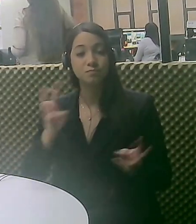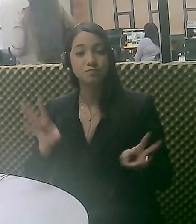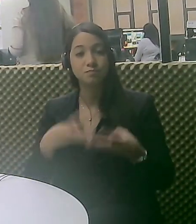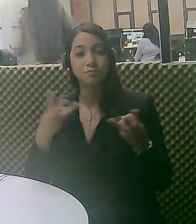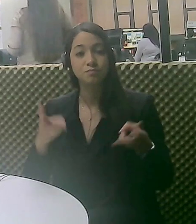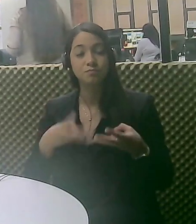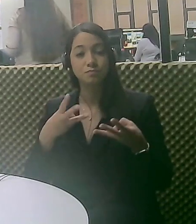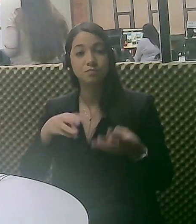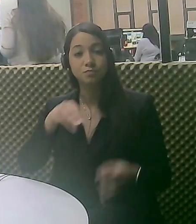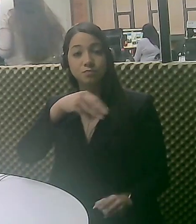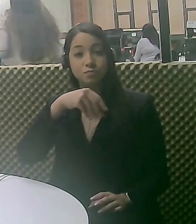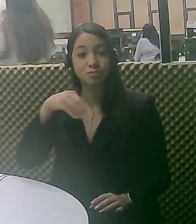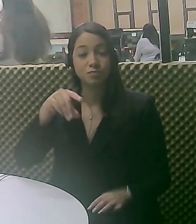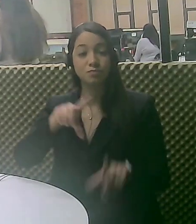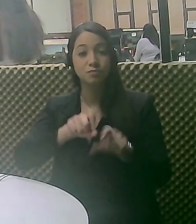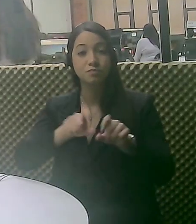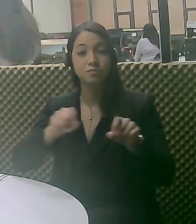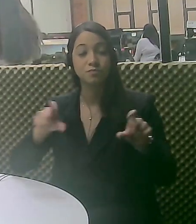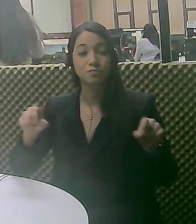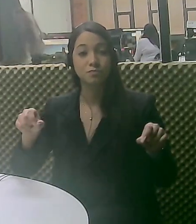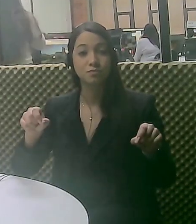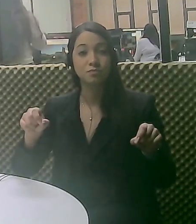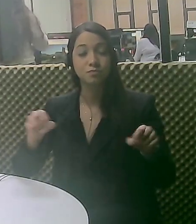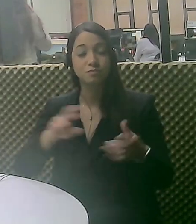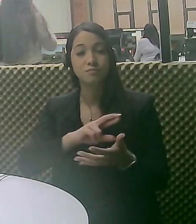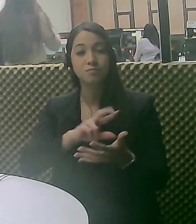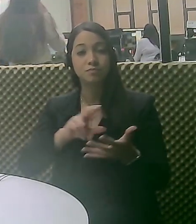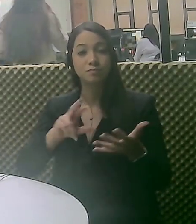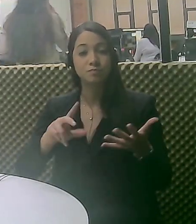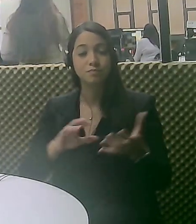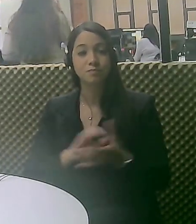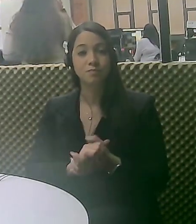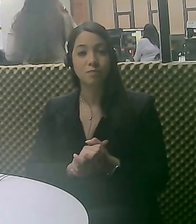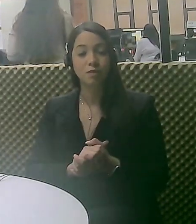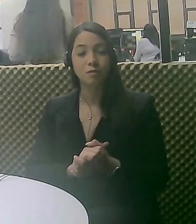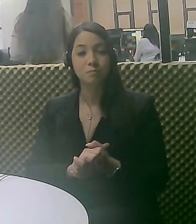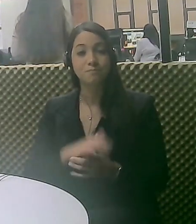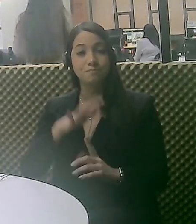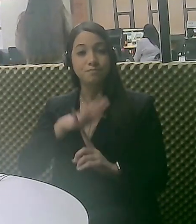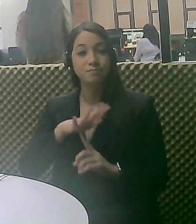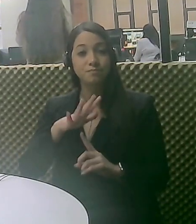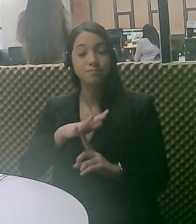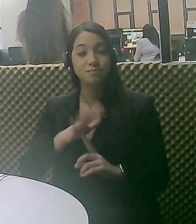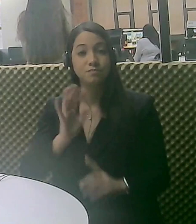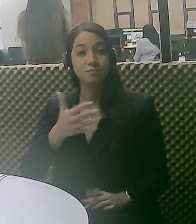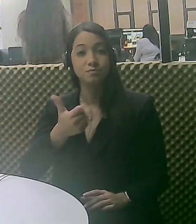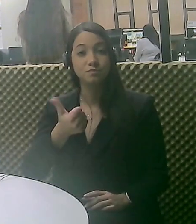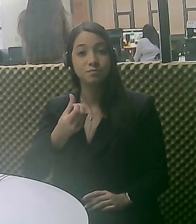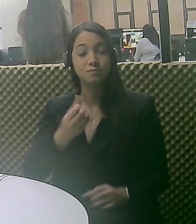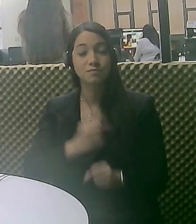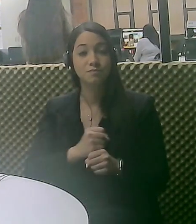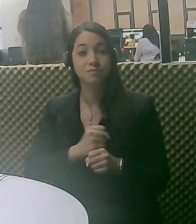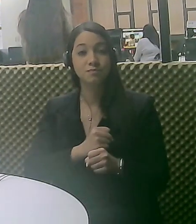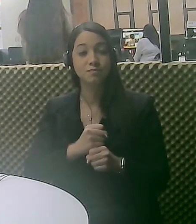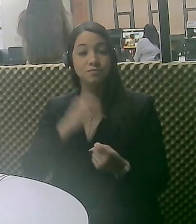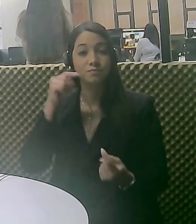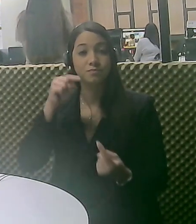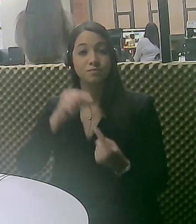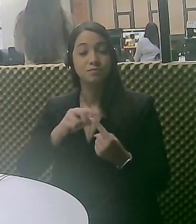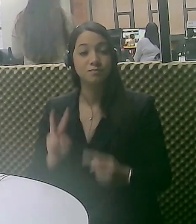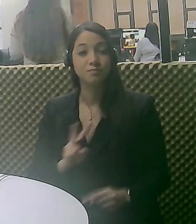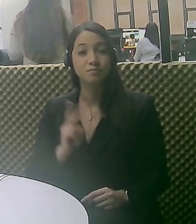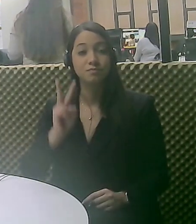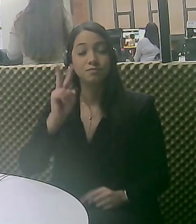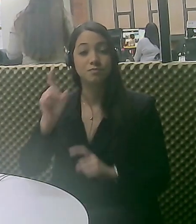hortifrutis, temperos, linguiça caipira, dentre outros. A tradicional feira existe há 16 anos, com o objetivo de